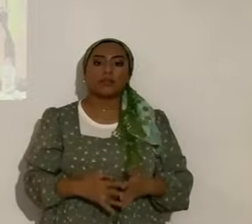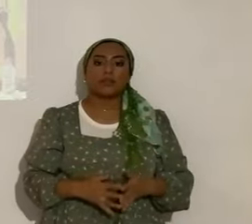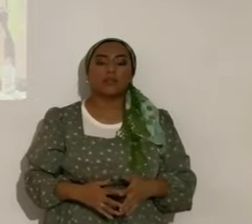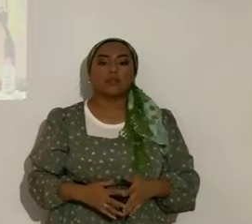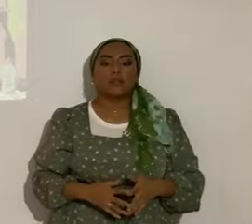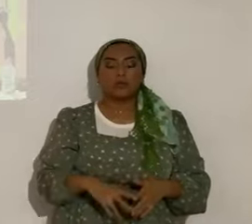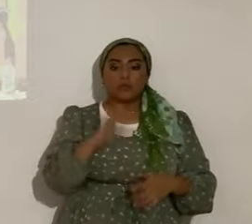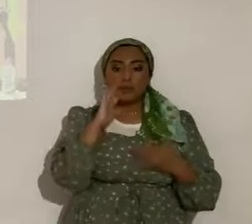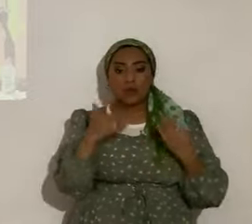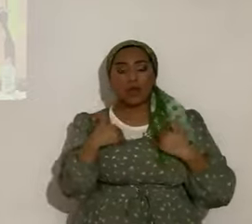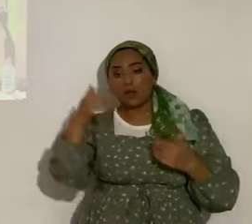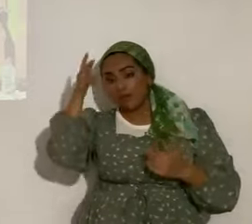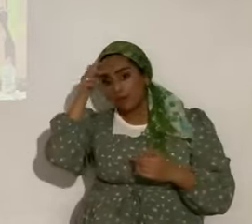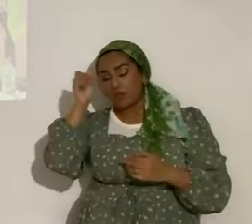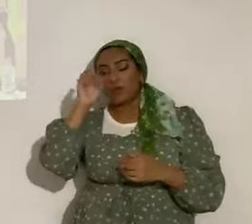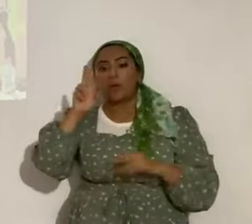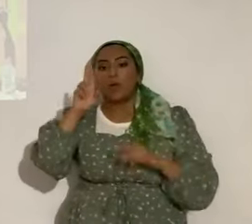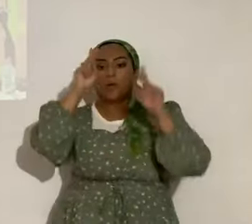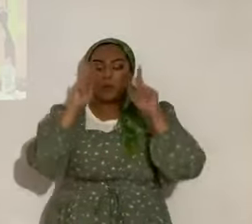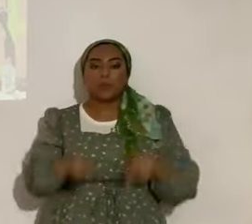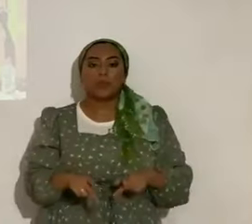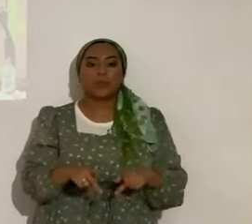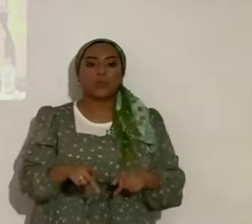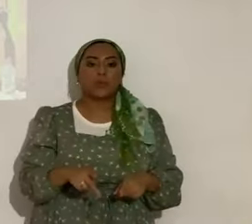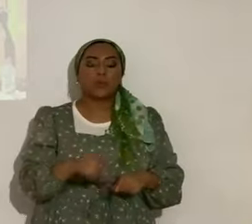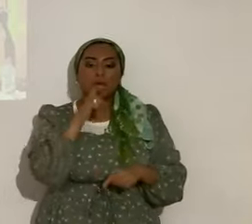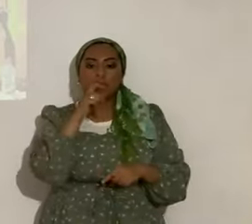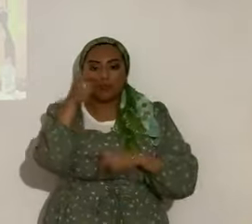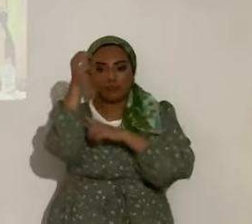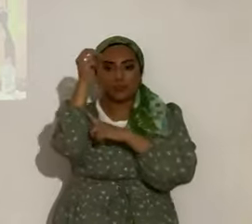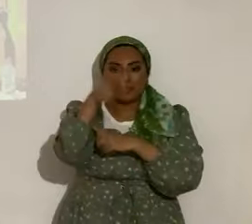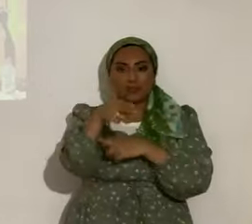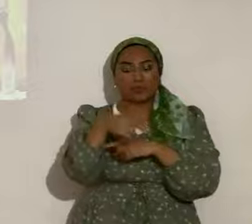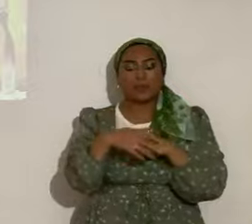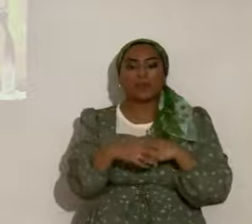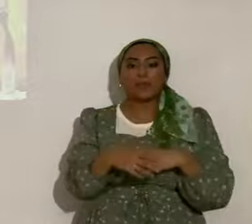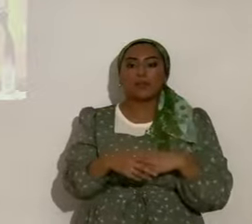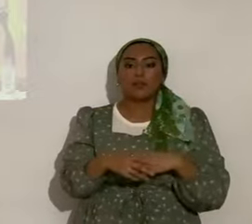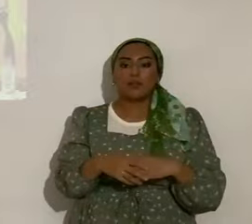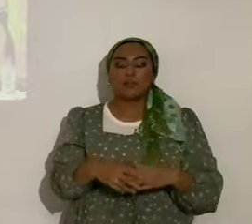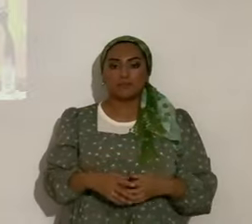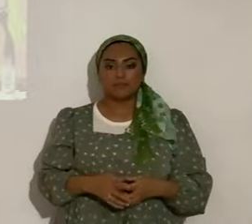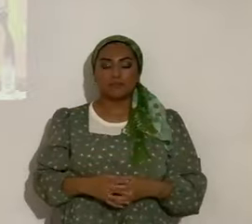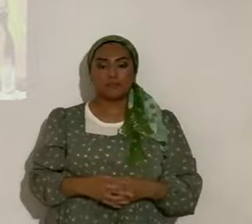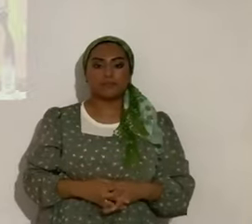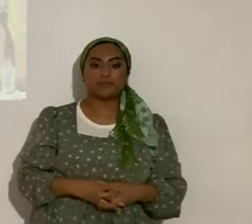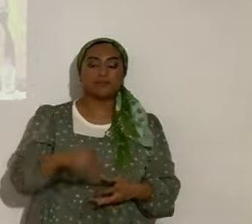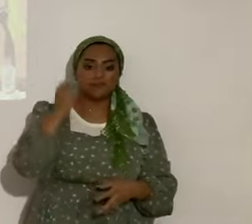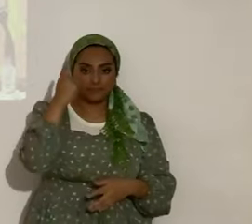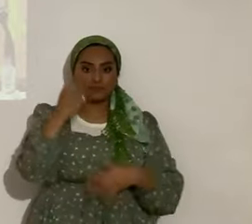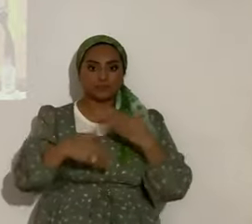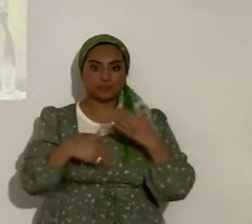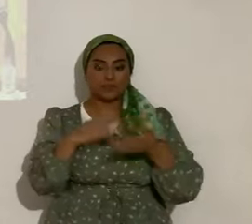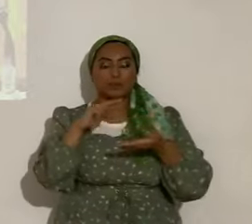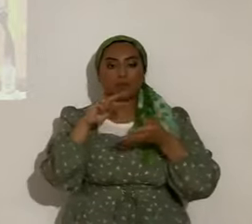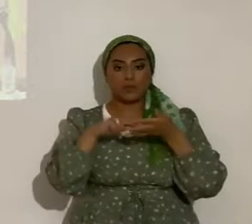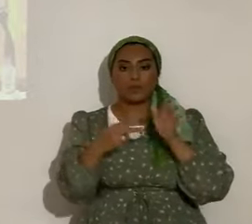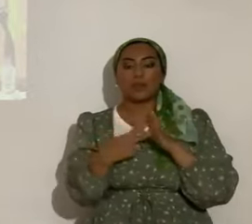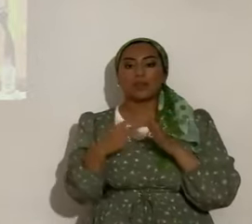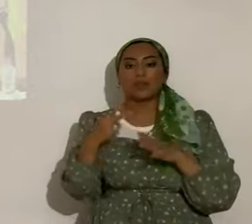tendrá el demonio o la persona que, no te, que te ofendió, pero nunca la tendrás tú. ¿Vamos entendiendo lo que es una